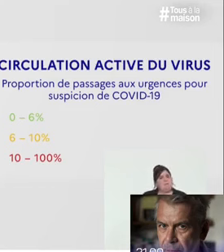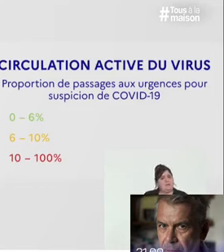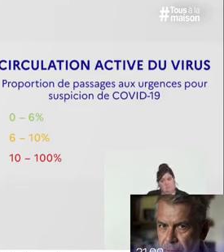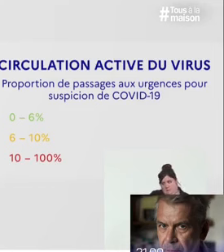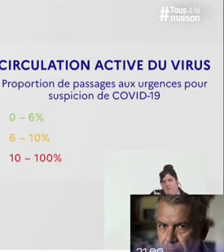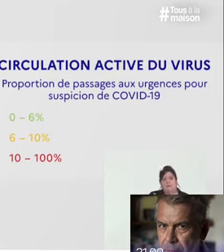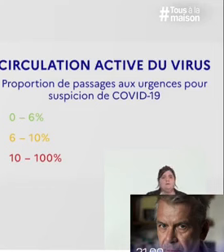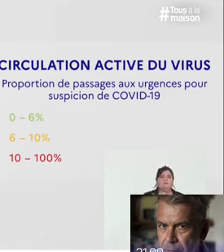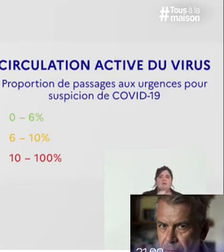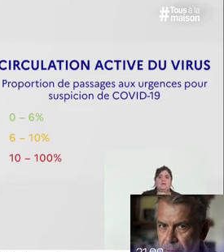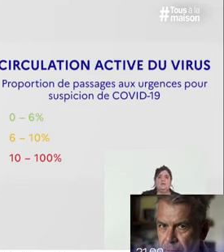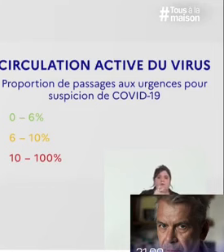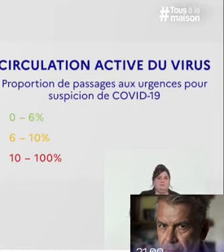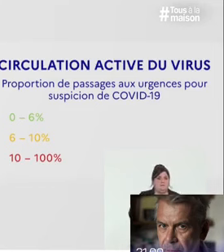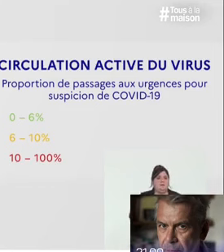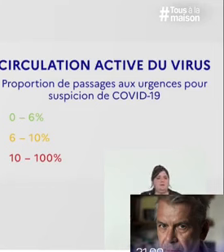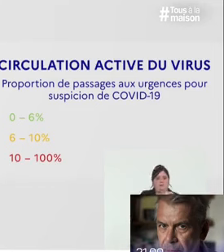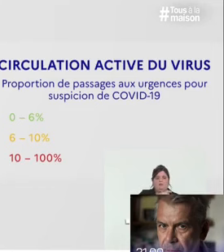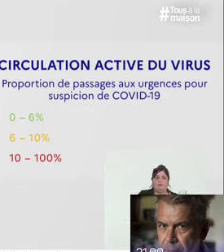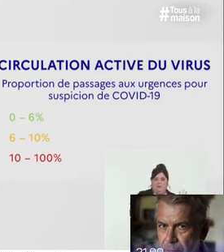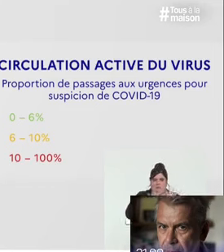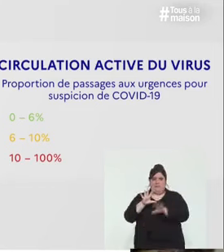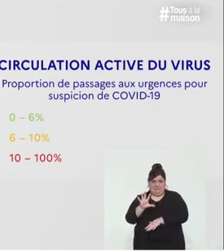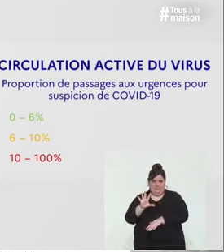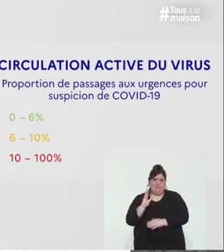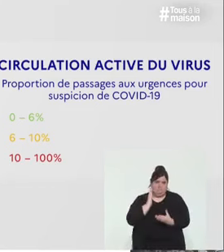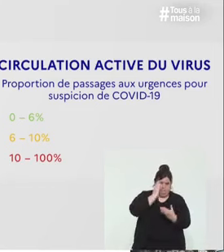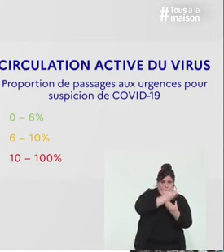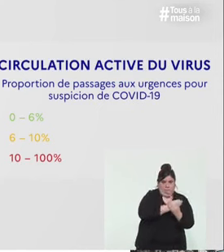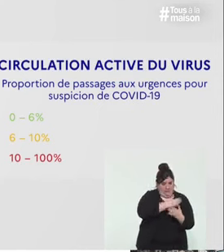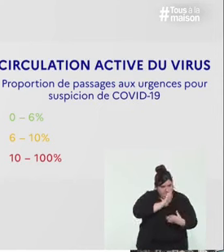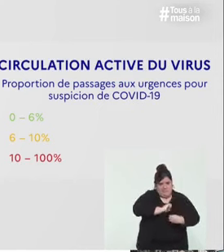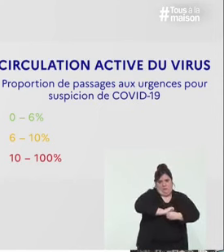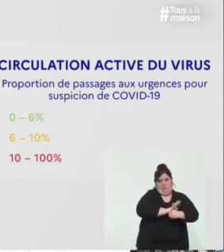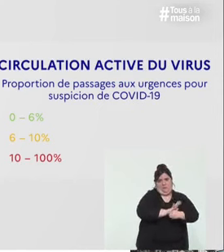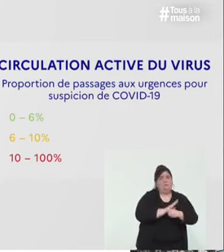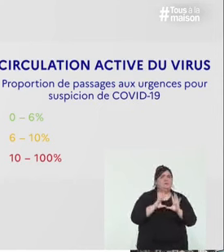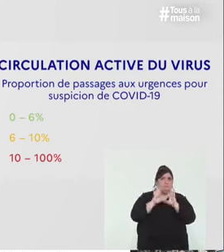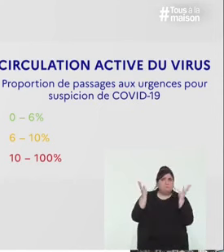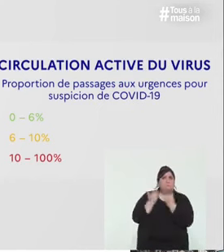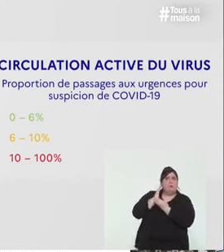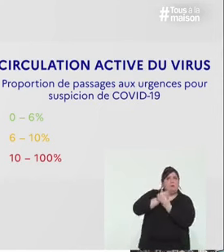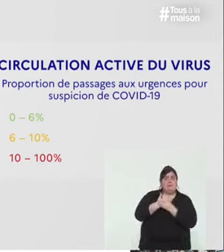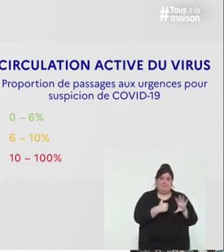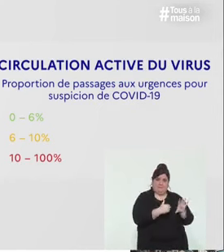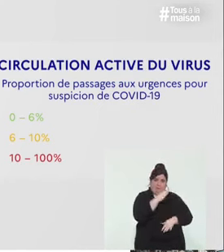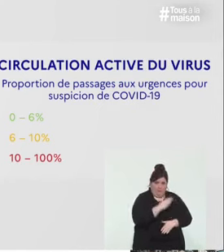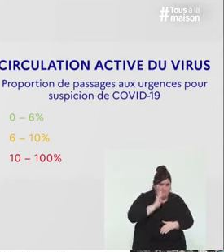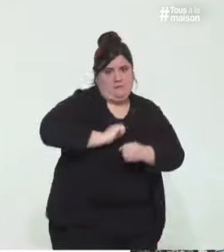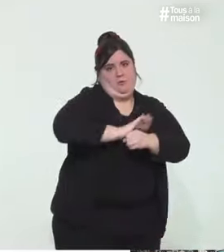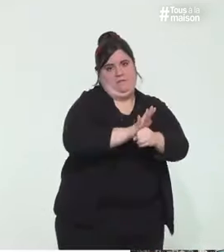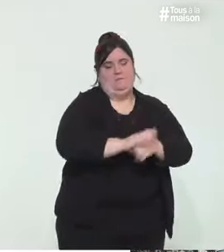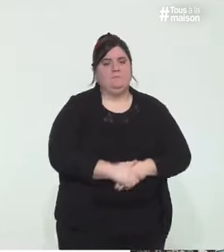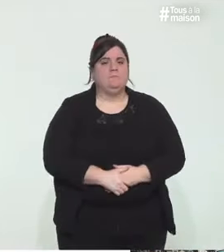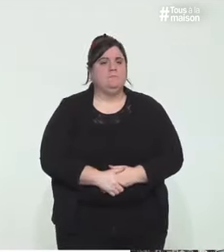interventions pour une suspicion de Covid-19 au cours de la journée, soit 6% de l'activité totale SOS Médecins. Les